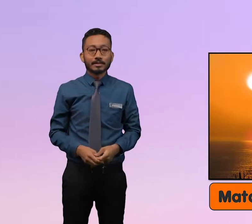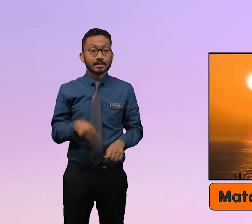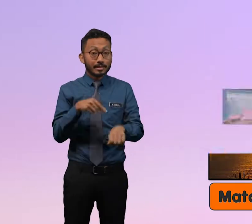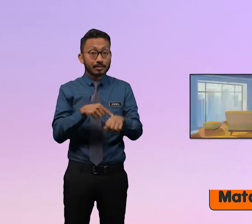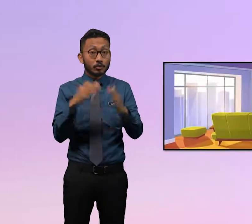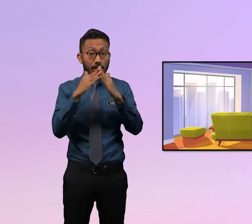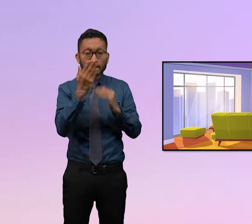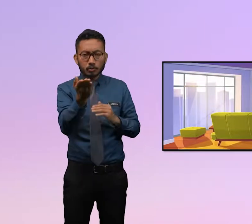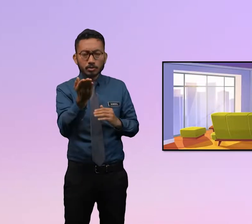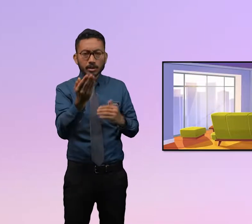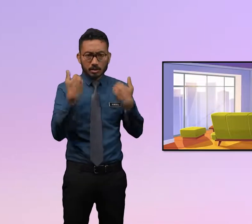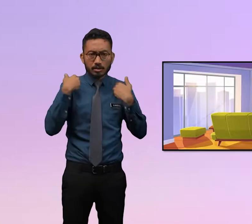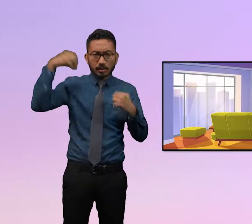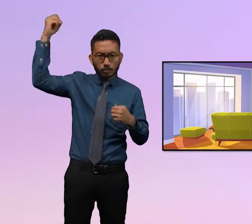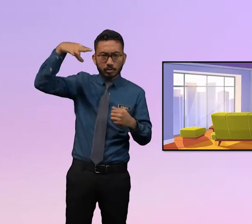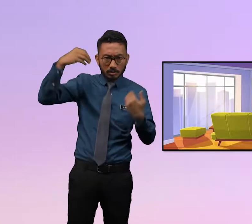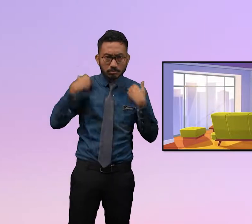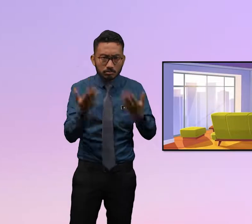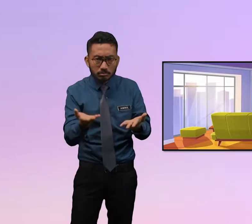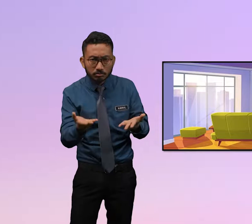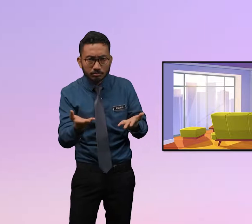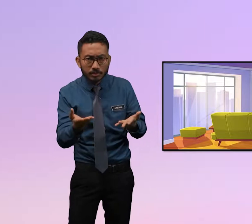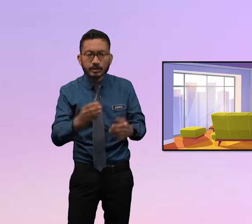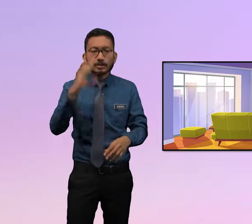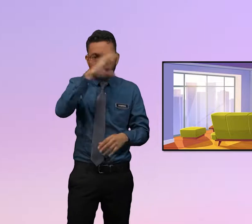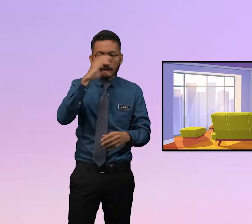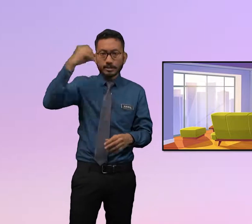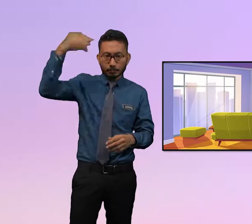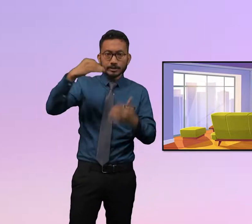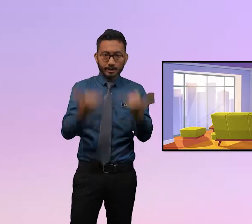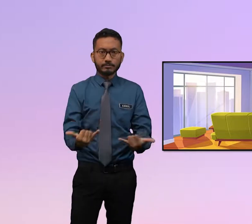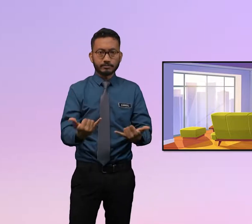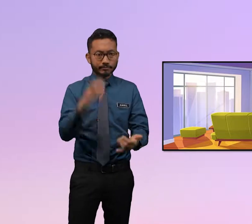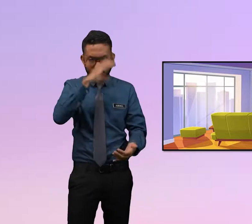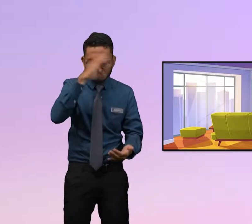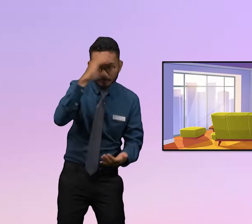Di rumah kamu ada lampu, ada. Cari lampu kelap.